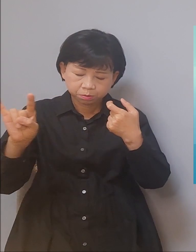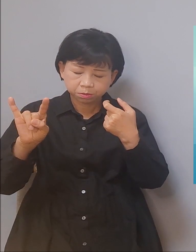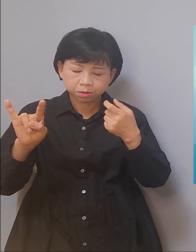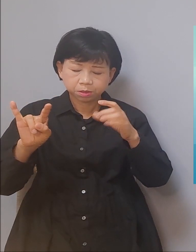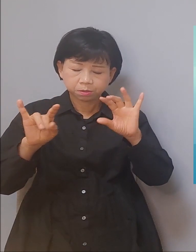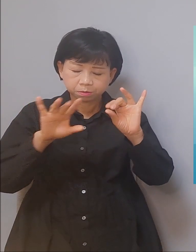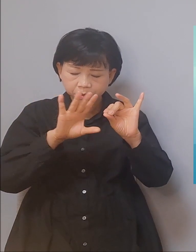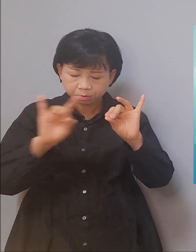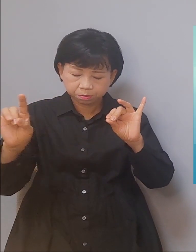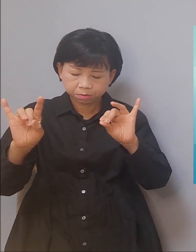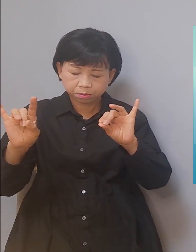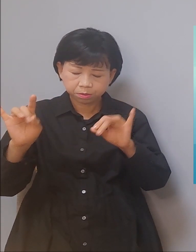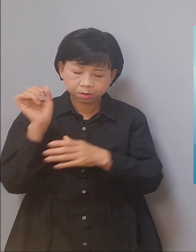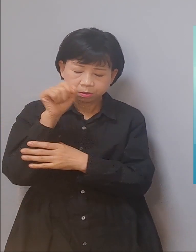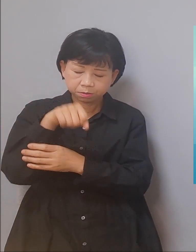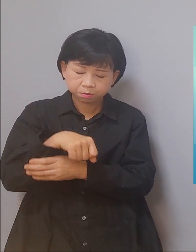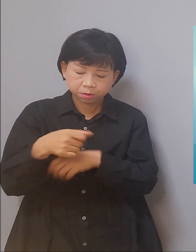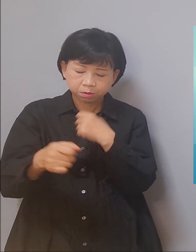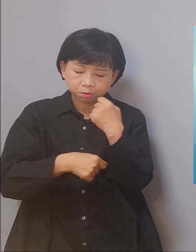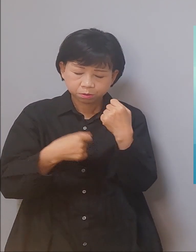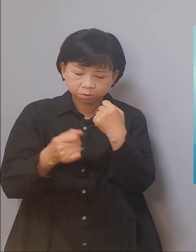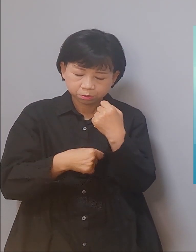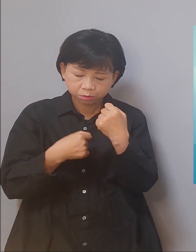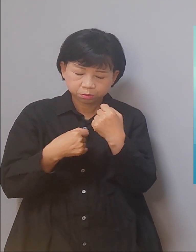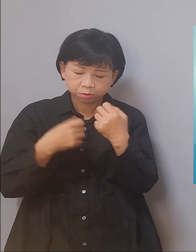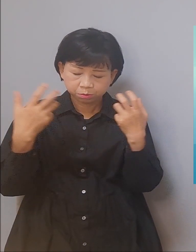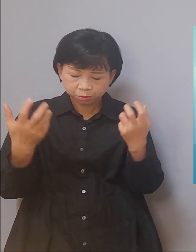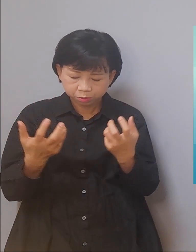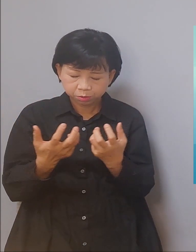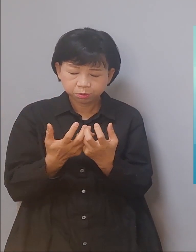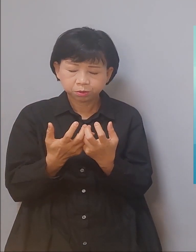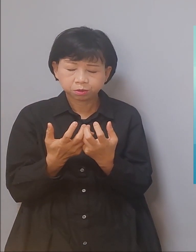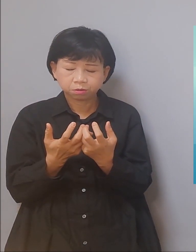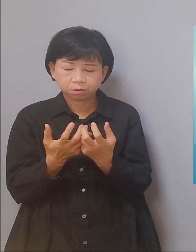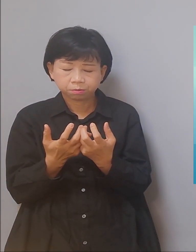수 있게 영육이